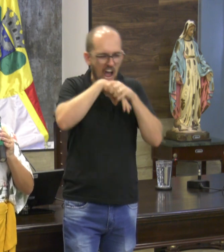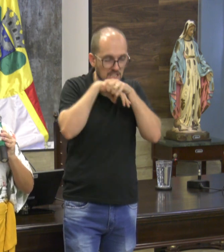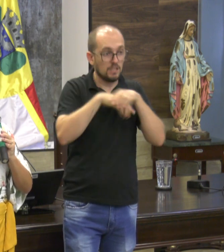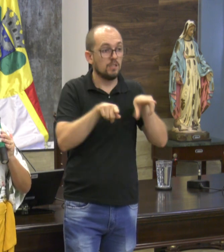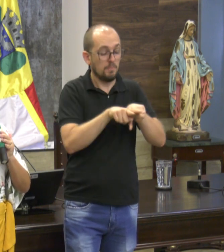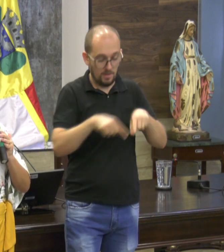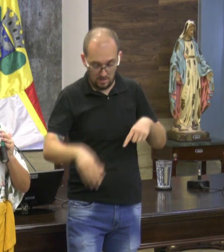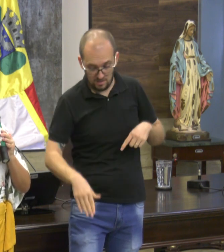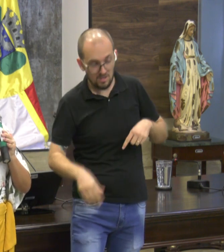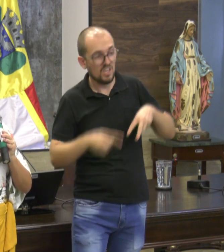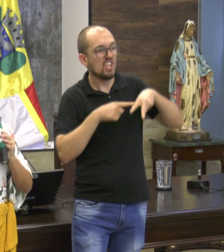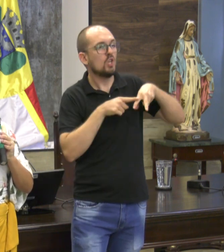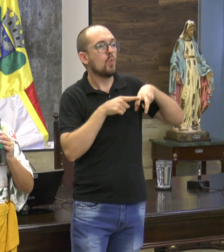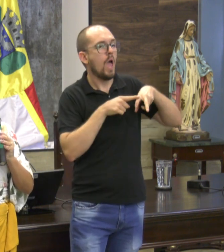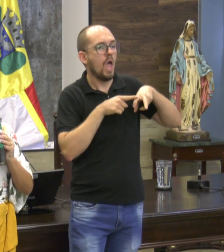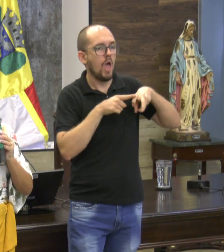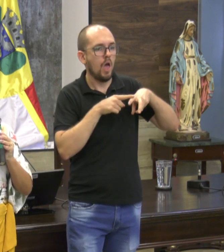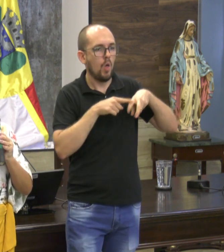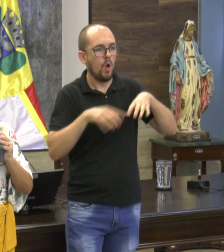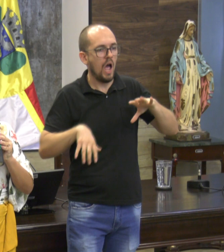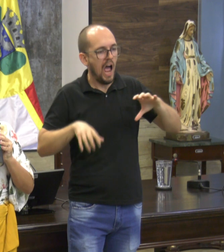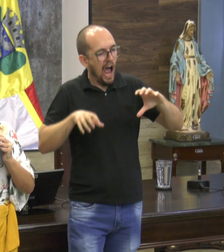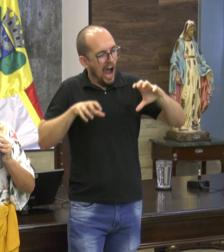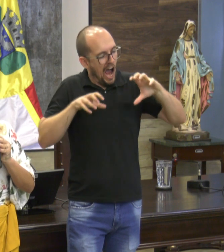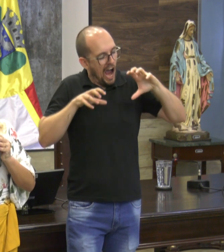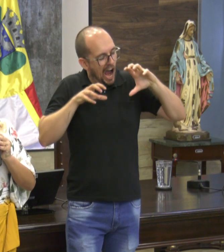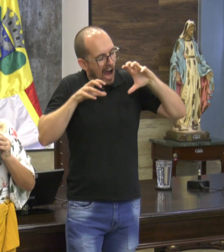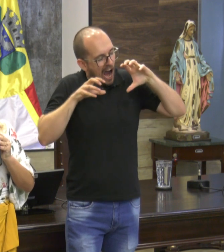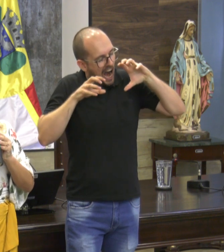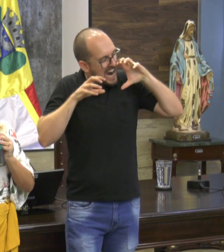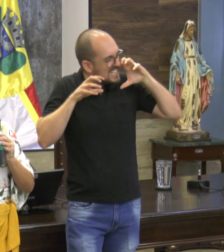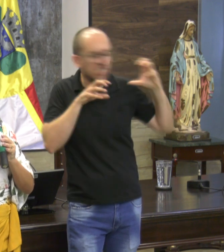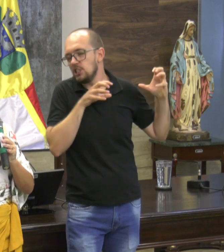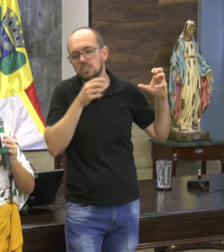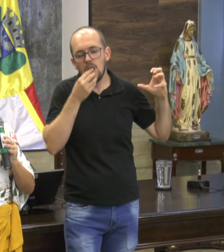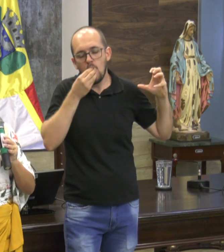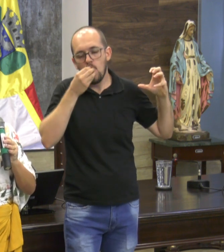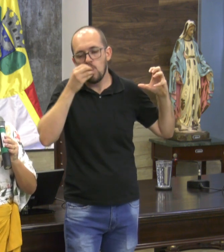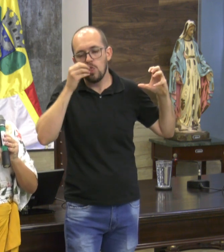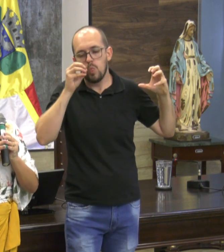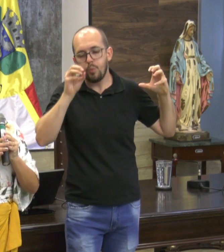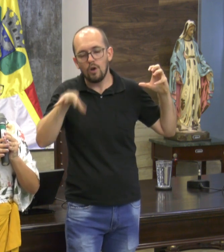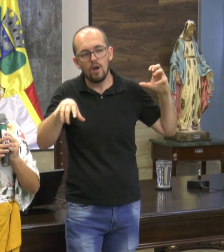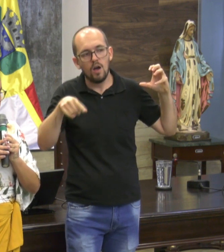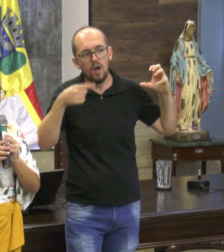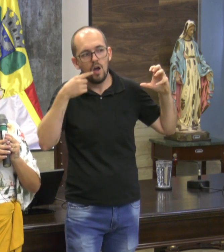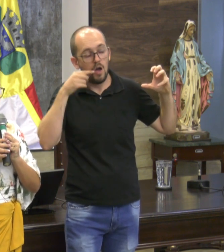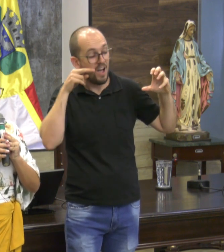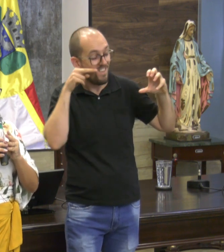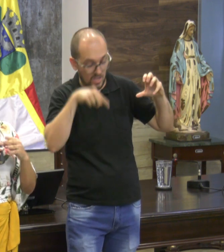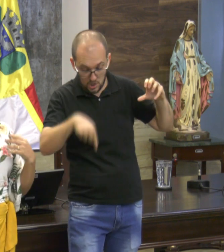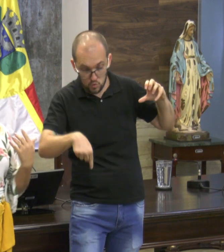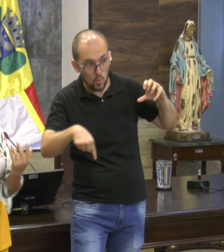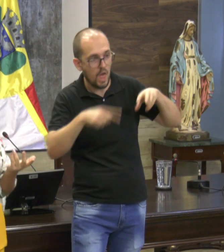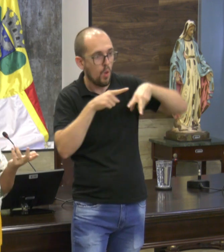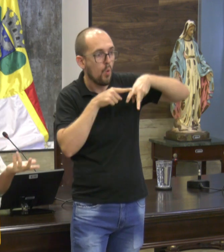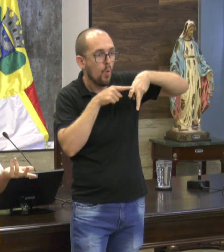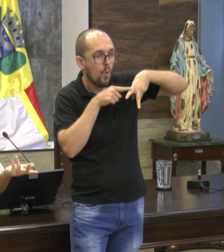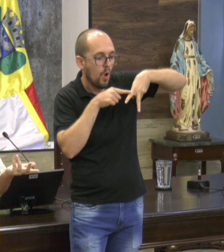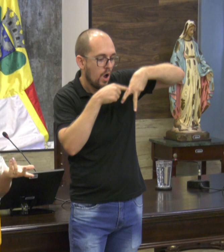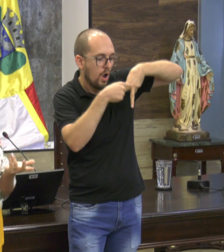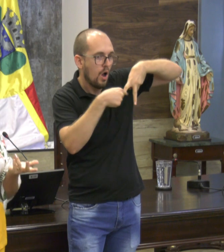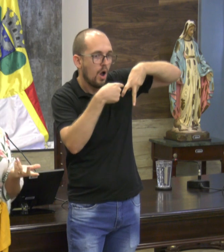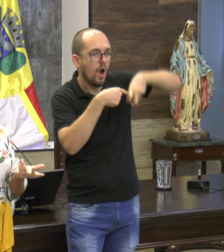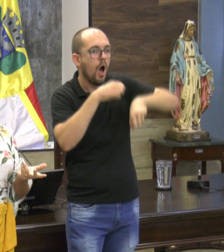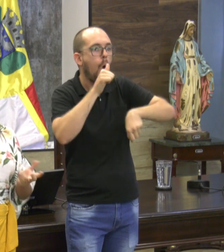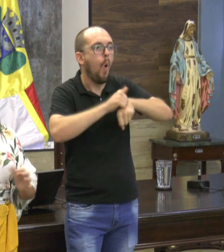assim que sai uma pele, é uma mordidinha que ficou exposto o osso, a gente enxergava o branquinho do osso. Quando eu vi, eu nunca tinha visto algo